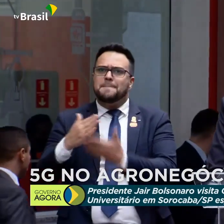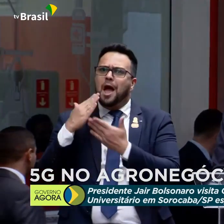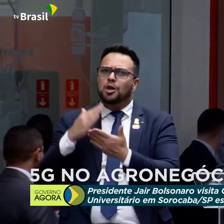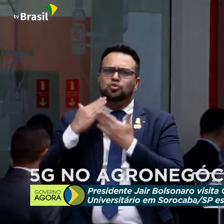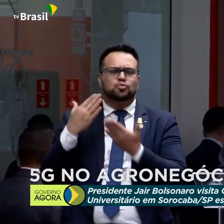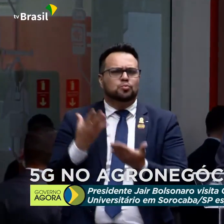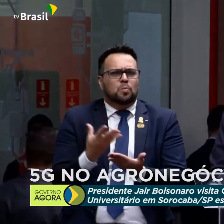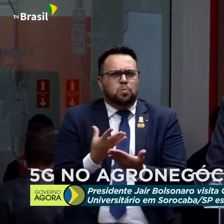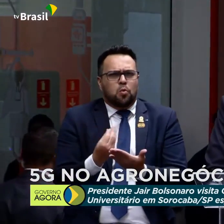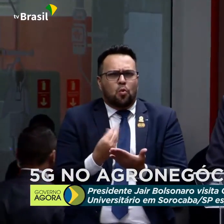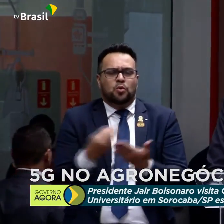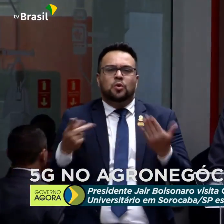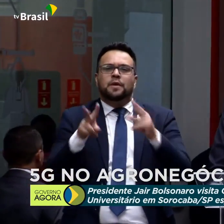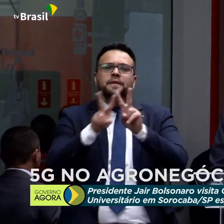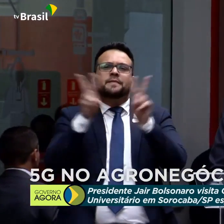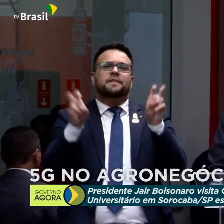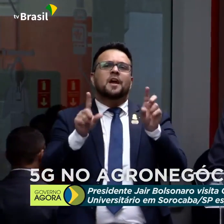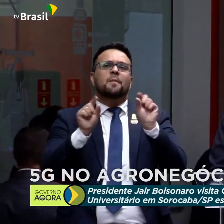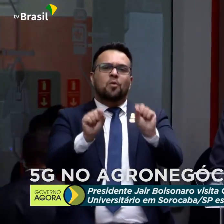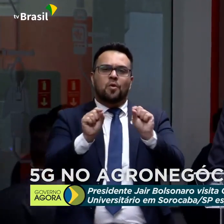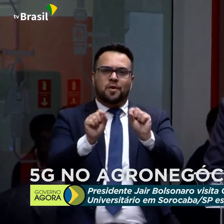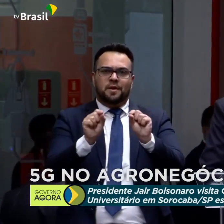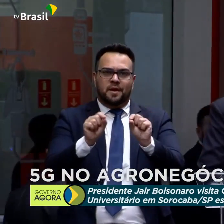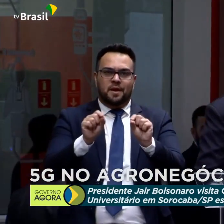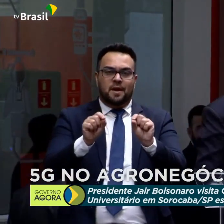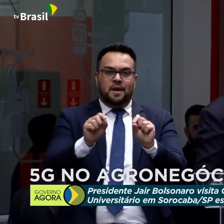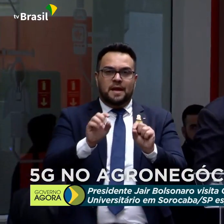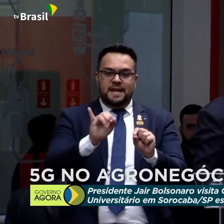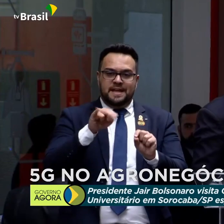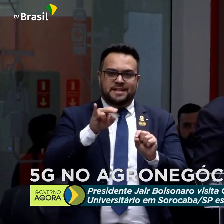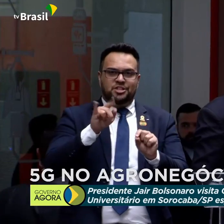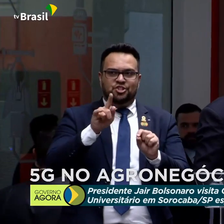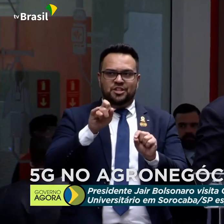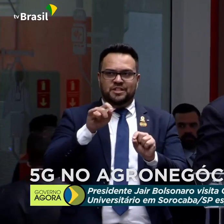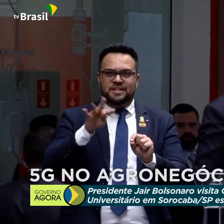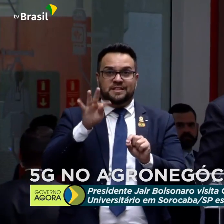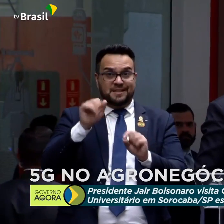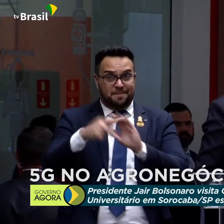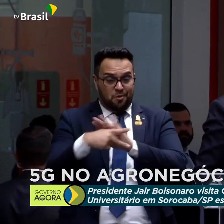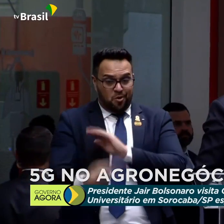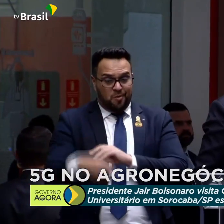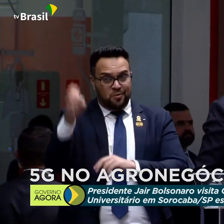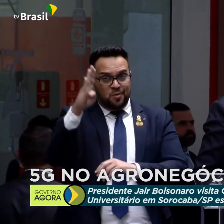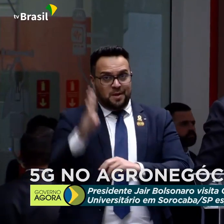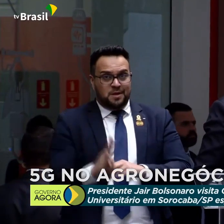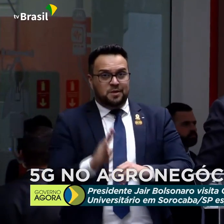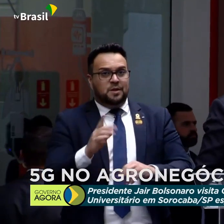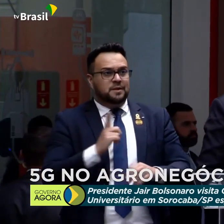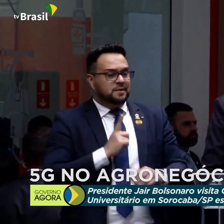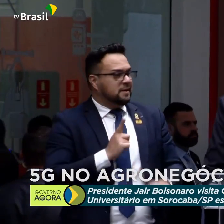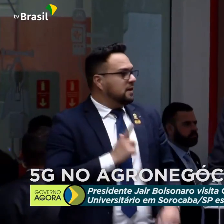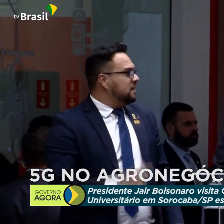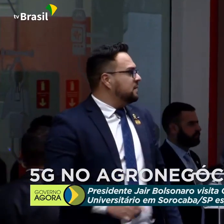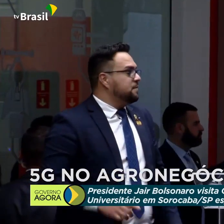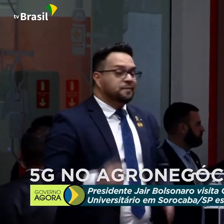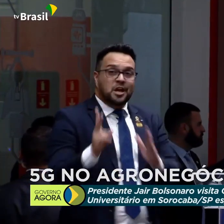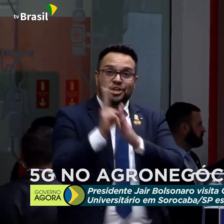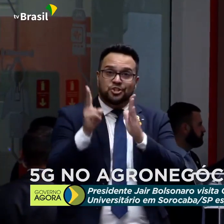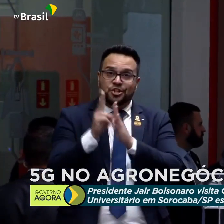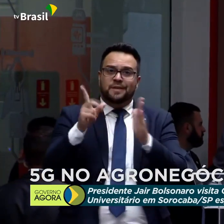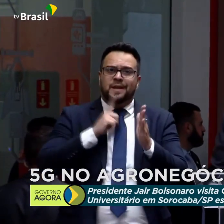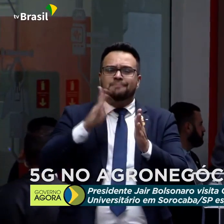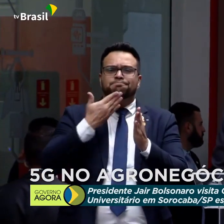muito, nas questões indigenistas no Brasil. Hoje nós temos os Parecis, temos os Baiquiris, temos